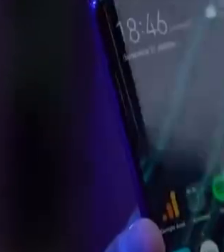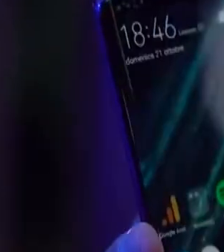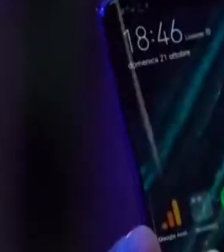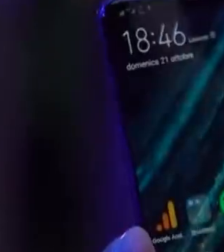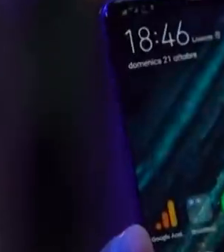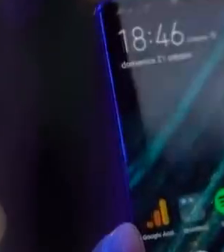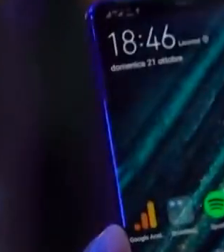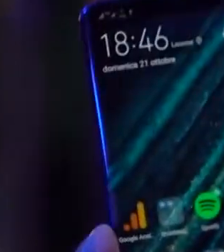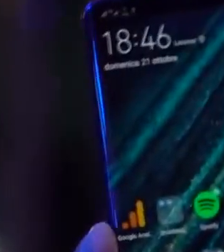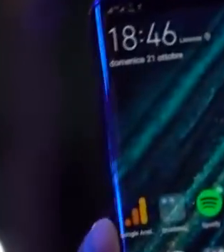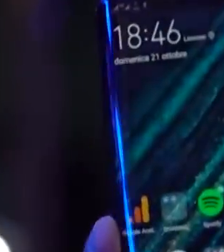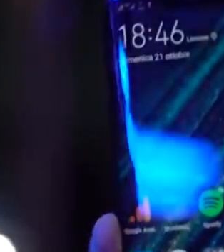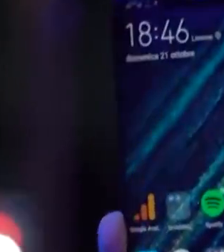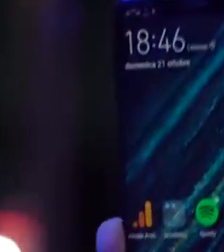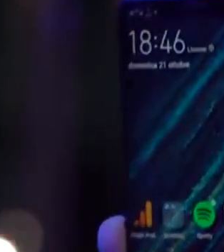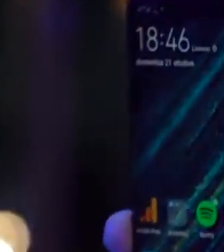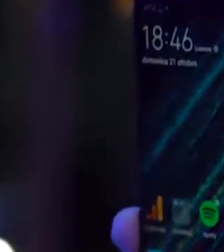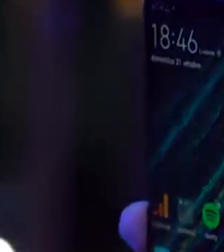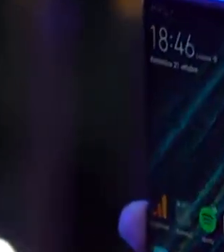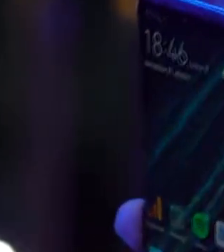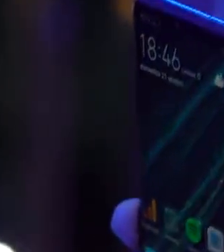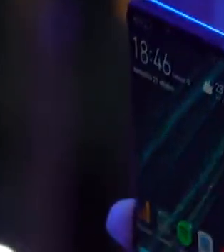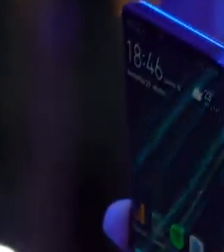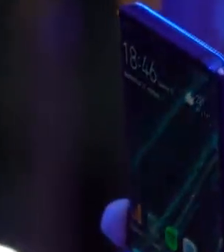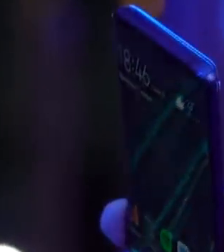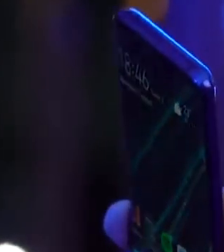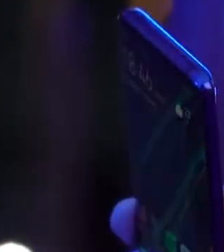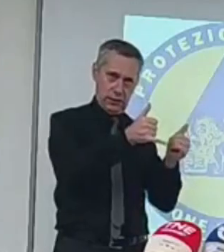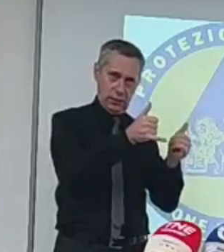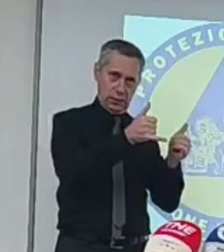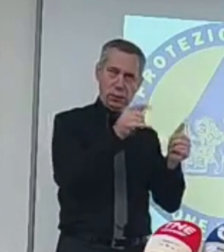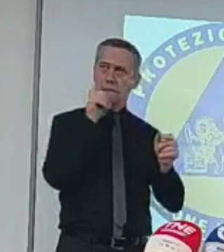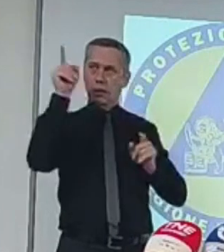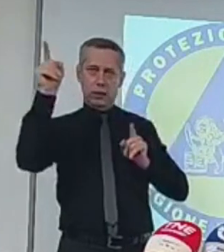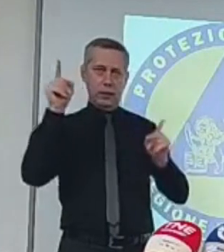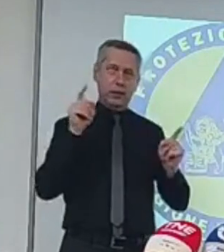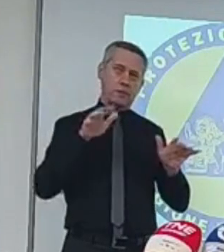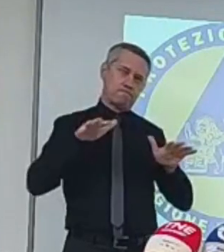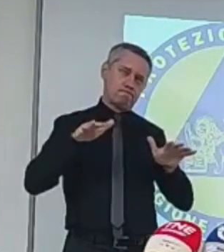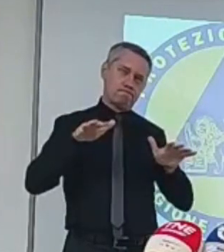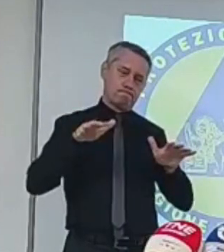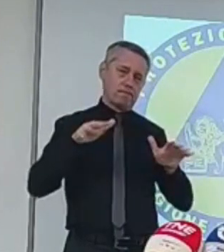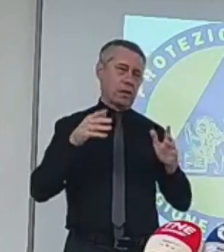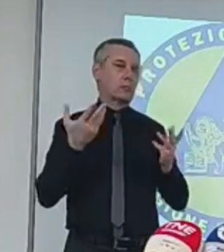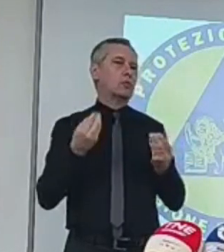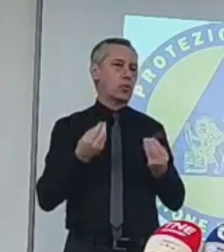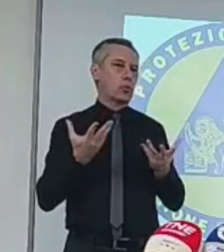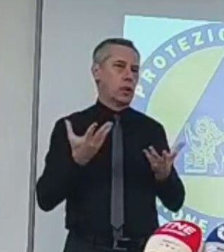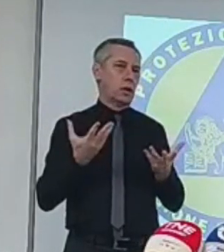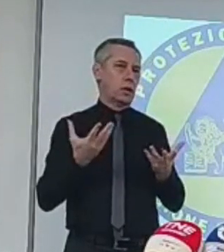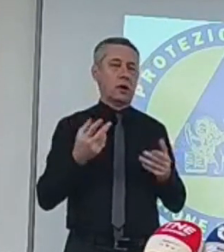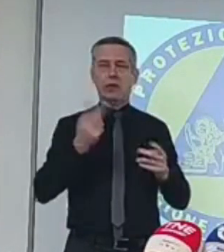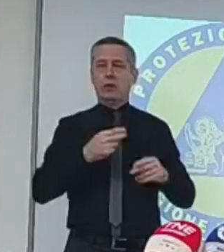è inevitabile che questa forma di certificazione ci accompagnerà ancora è pur vero che se lo vediamo sempre dalla parte di chi non ce l'ho ha